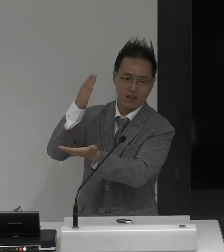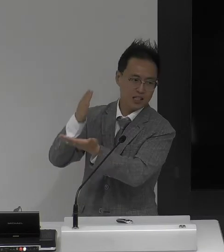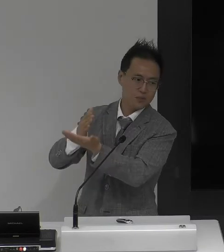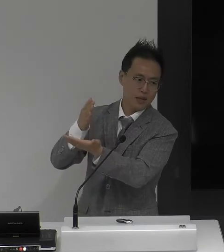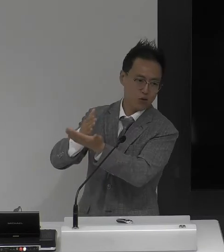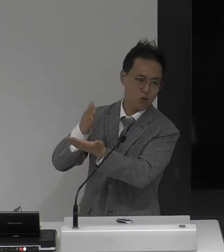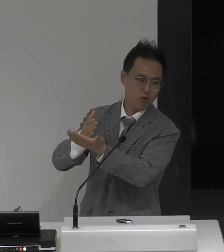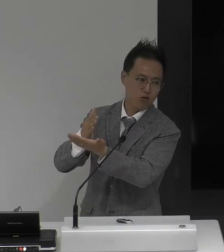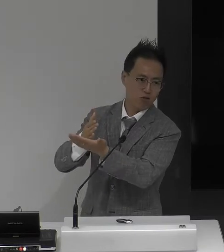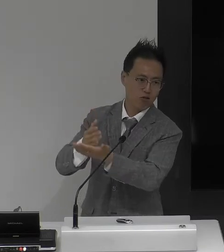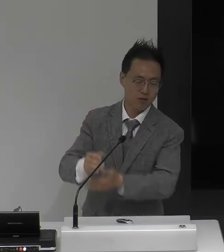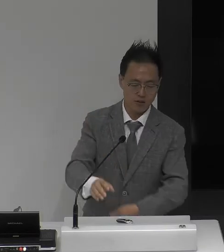하지 말고